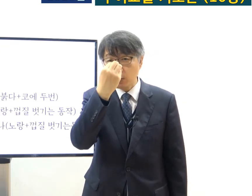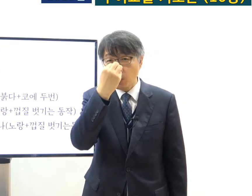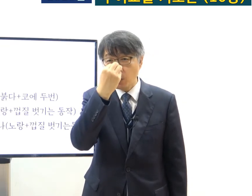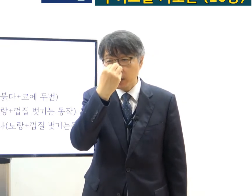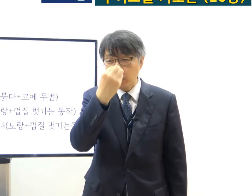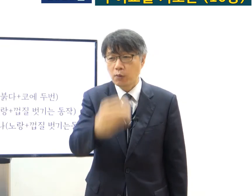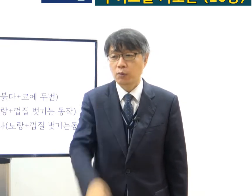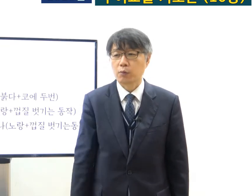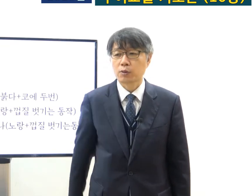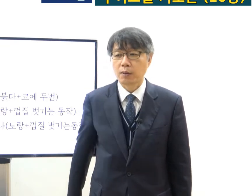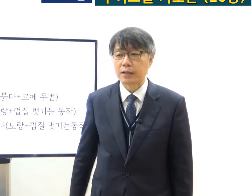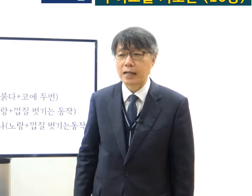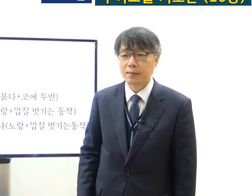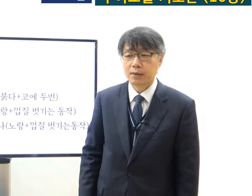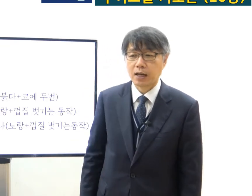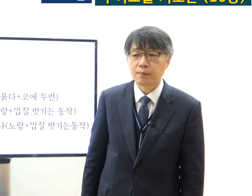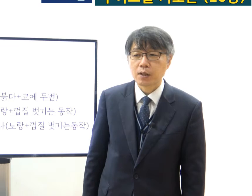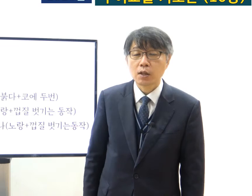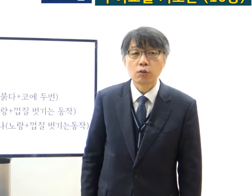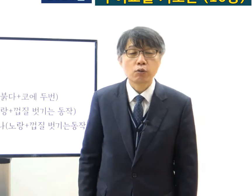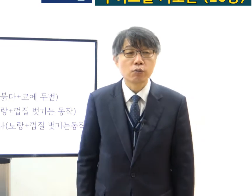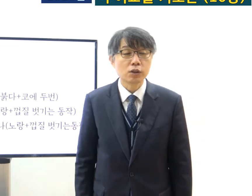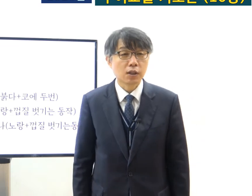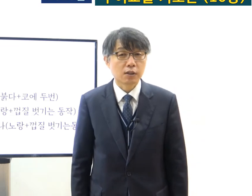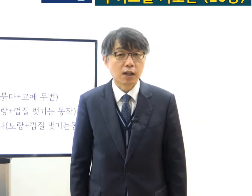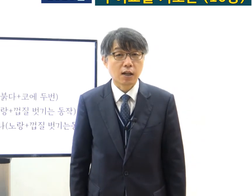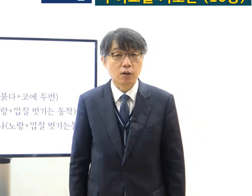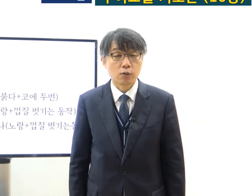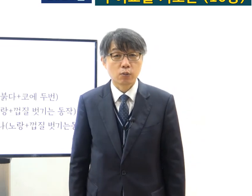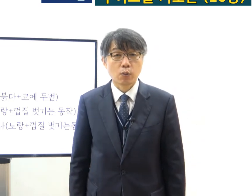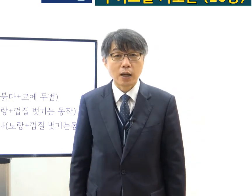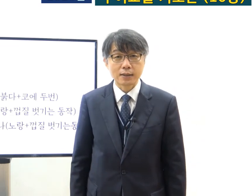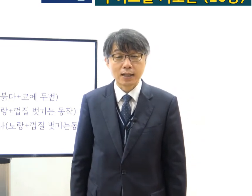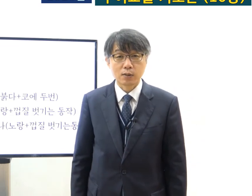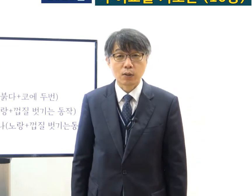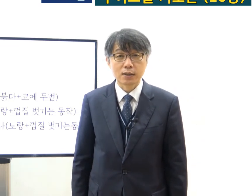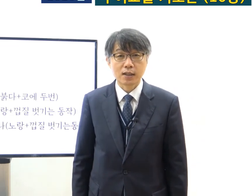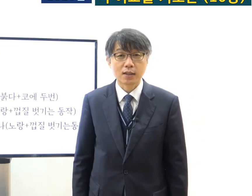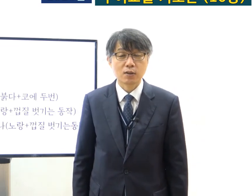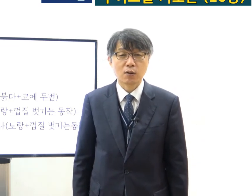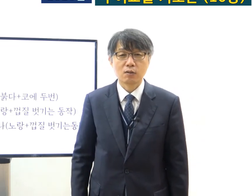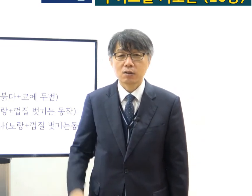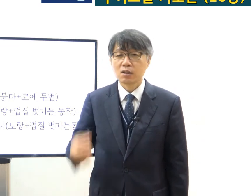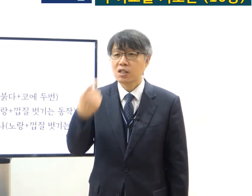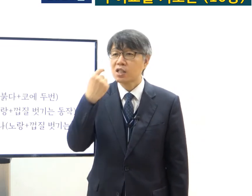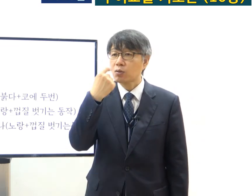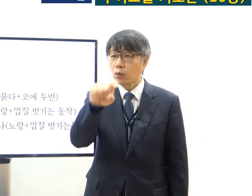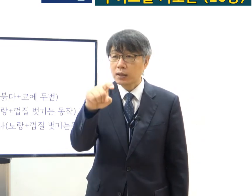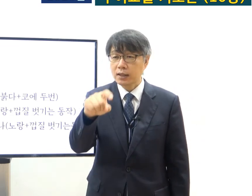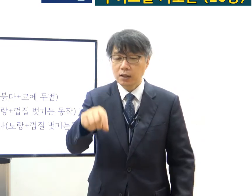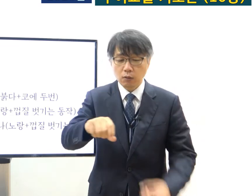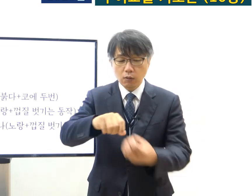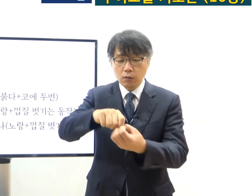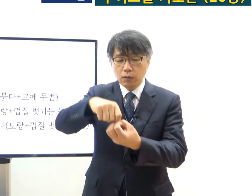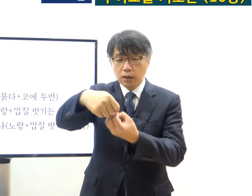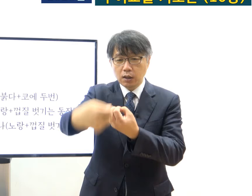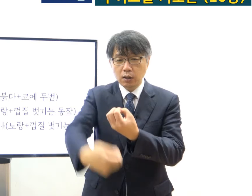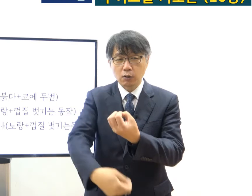코 이렇게 표현, 모습을 하면 딸기입니다. 귤은 어떻게 할까요? 노란색이죠. 노란색이고 귤